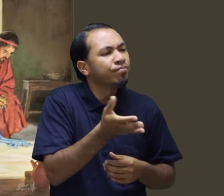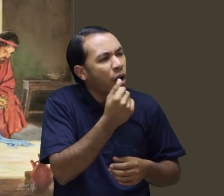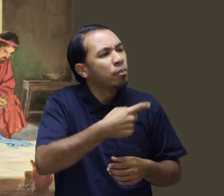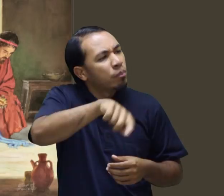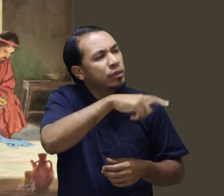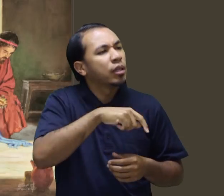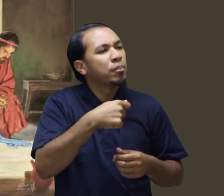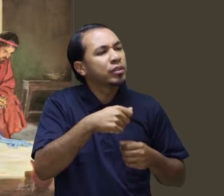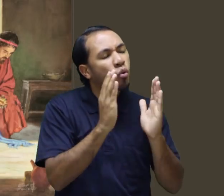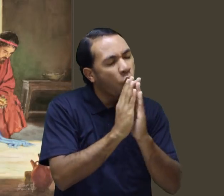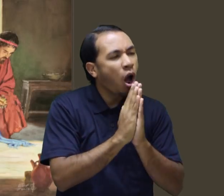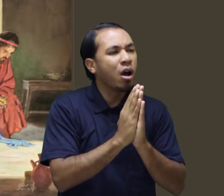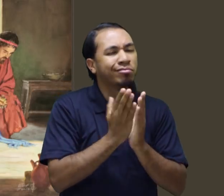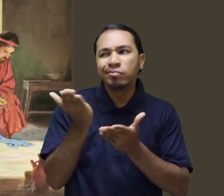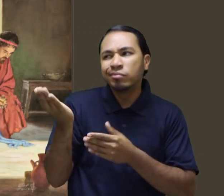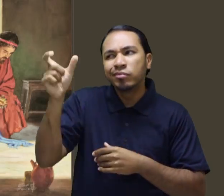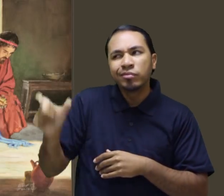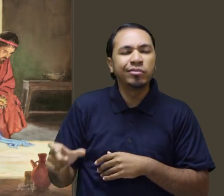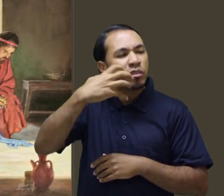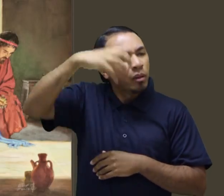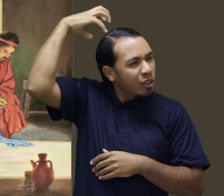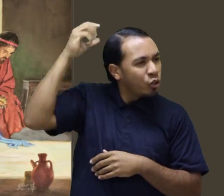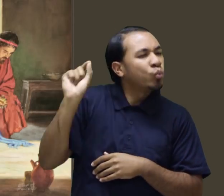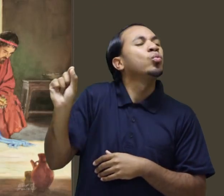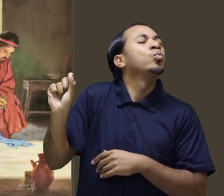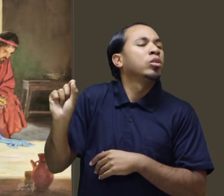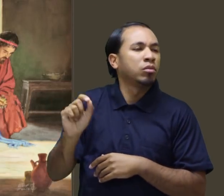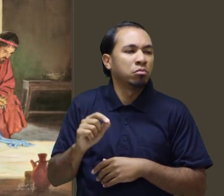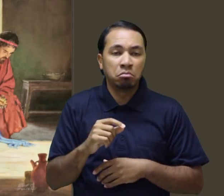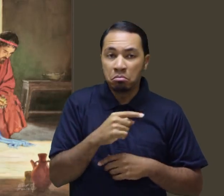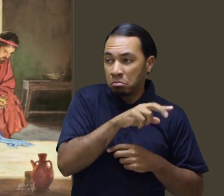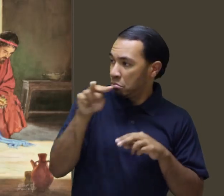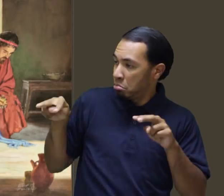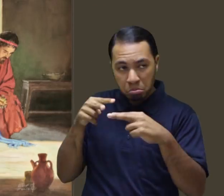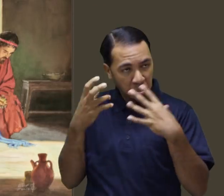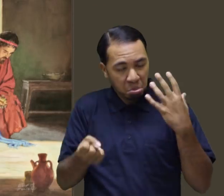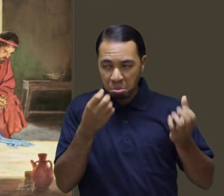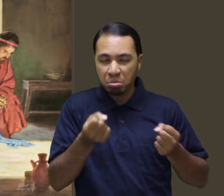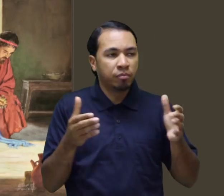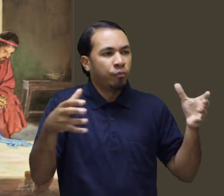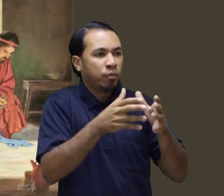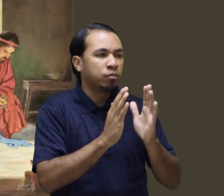seus amigos, orou a Deus pedindo a revelação.